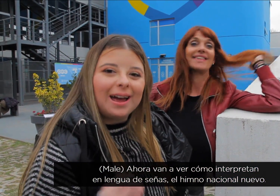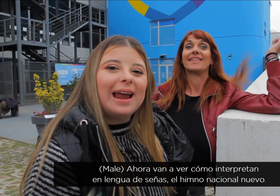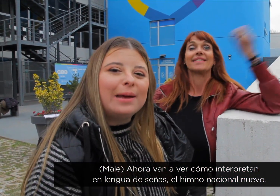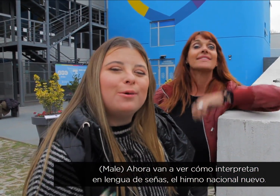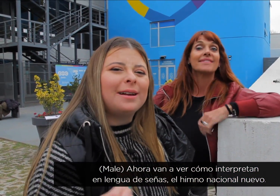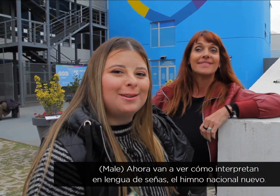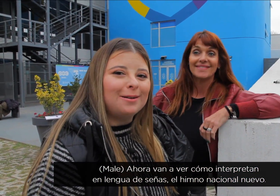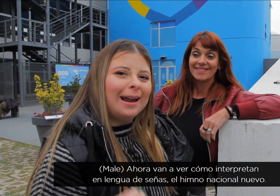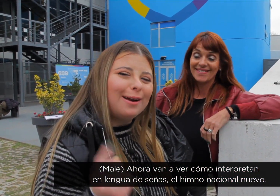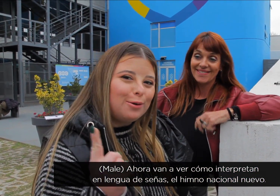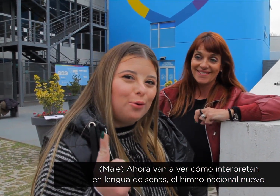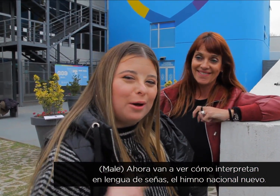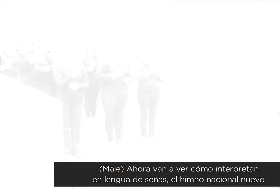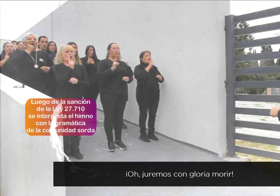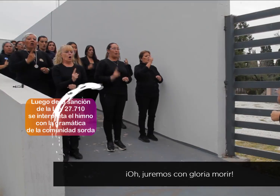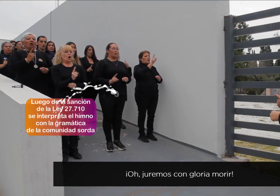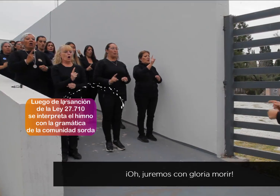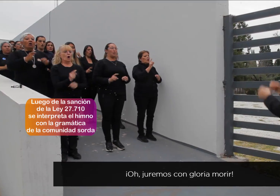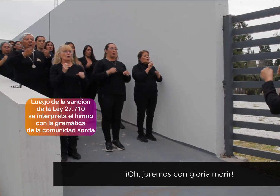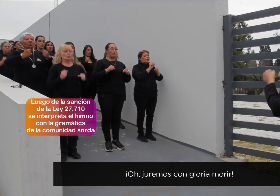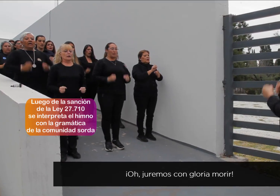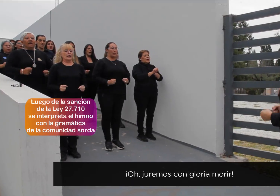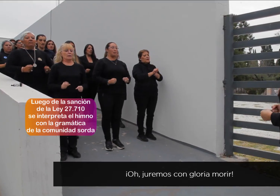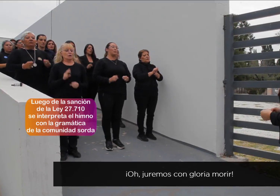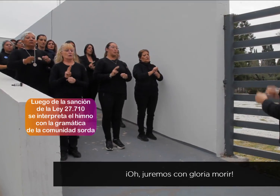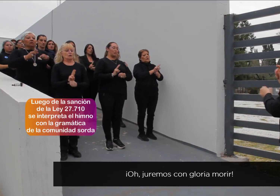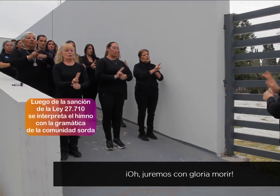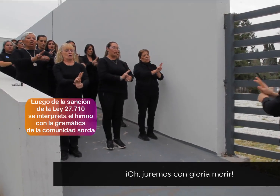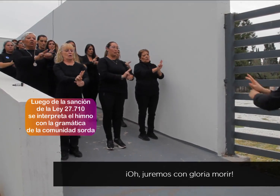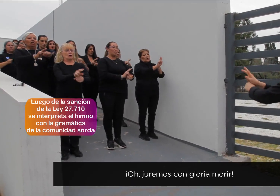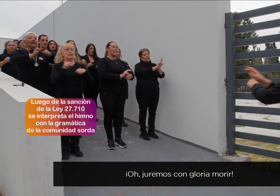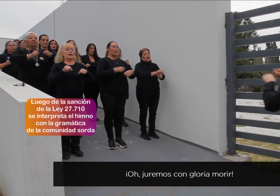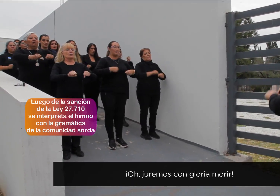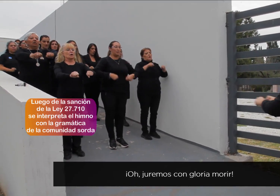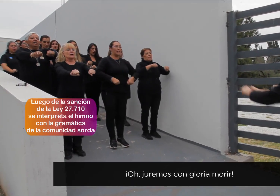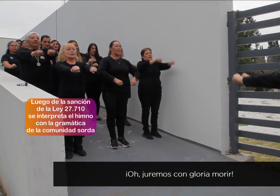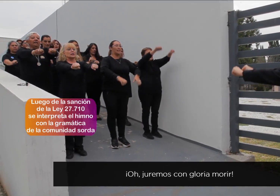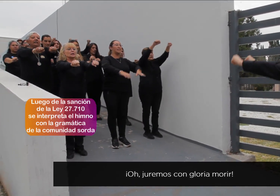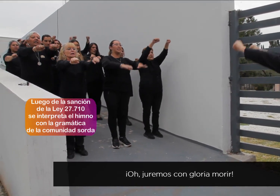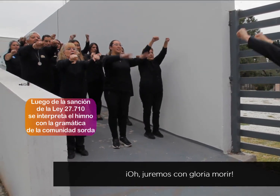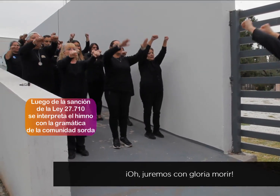el himno nacional nuevo. Oh, juremos con gloria morir.